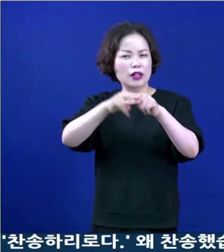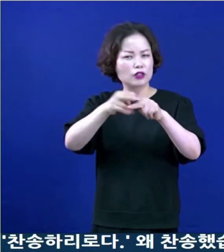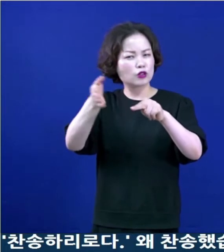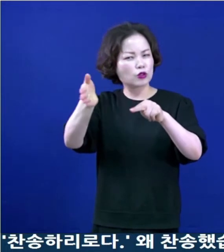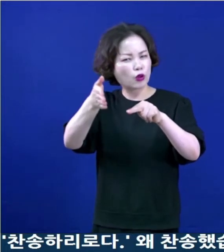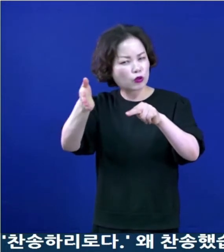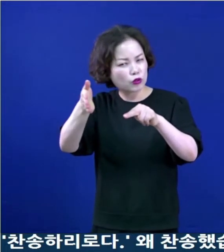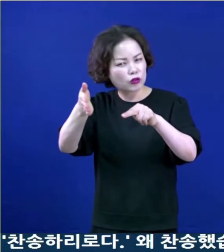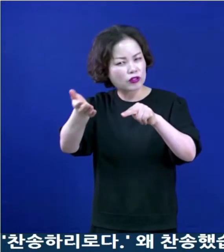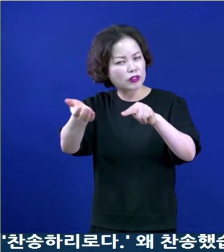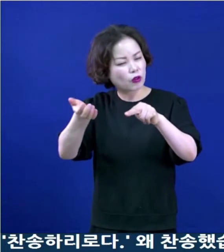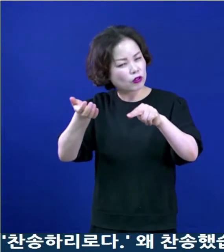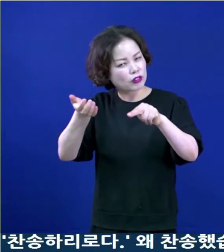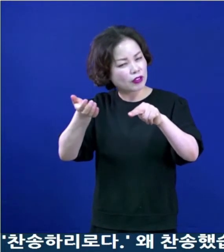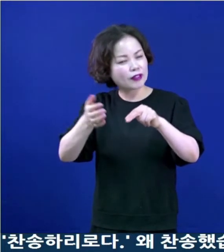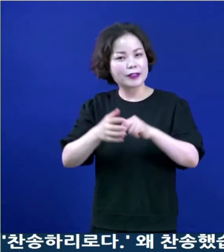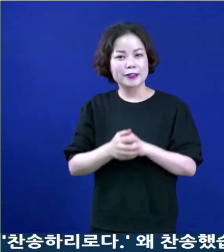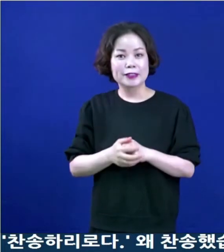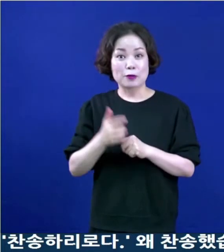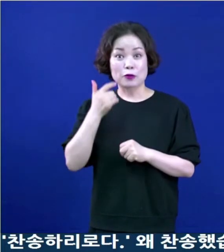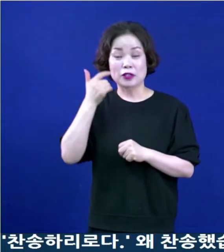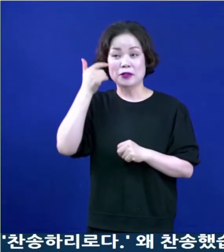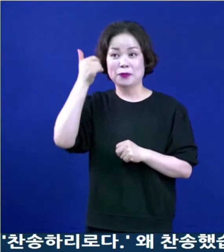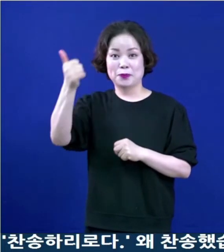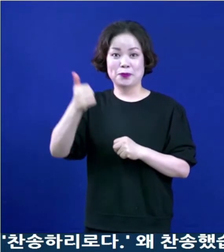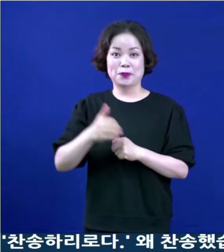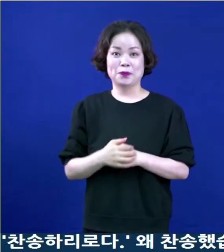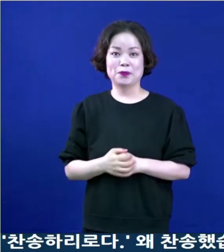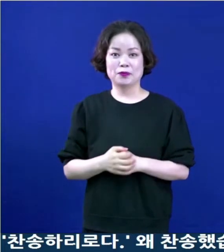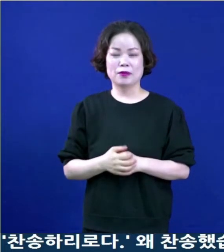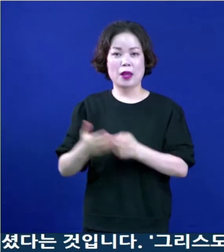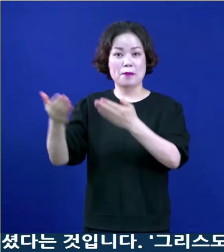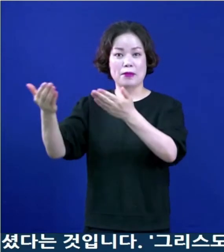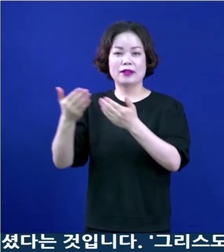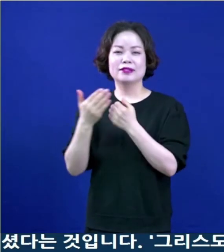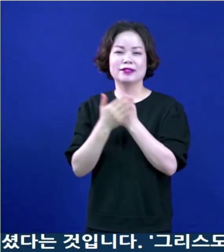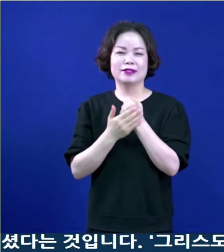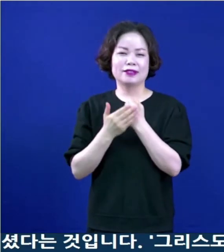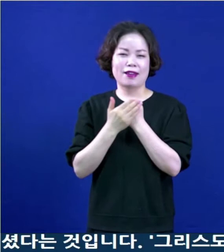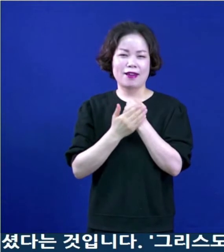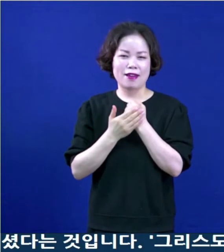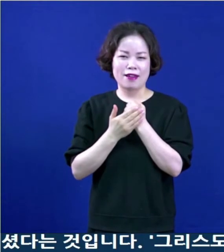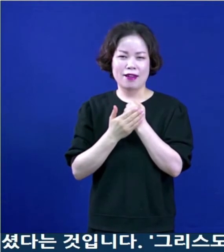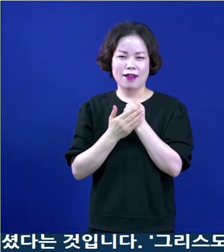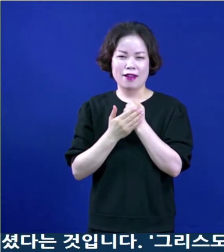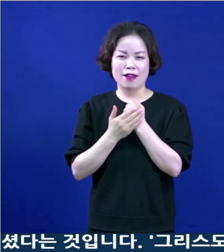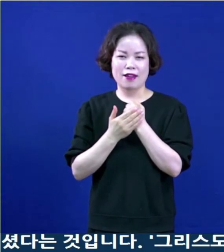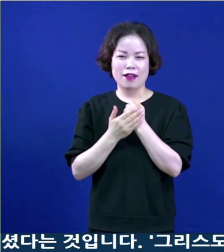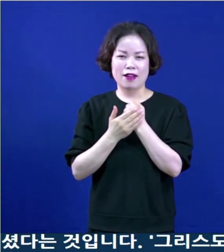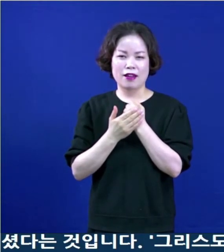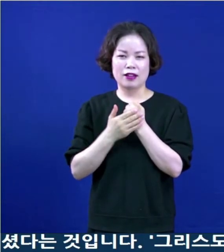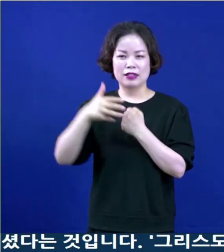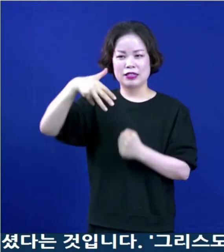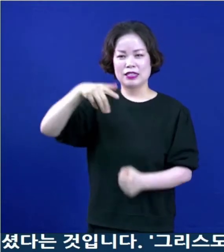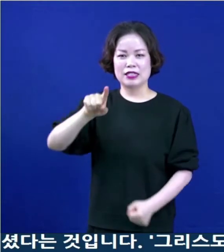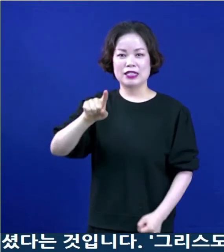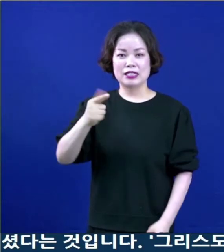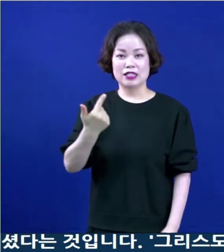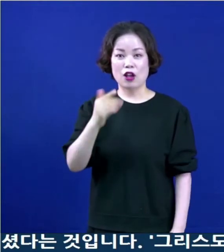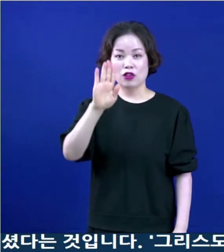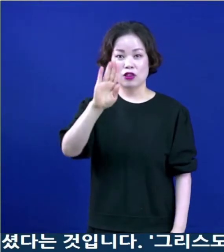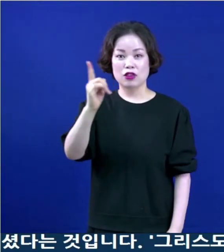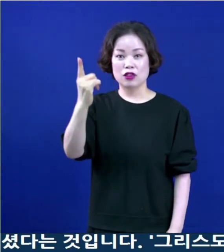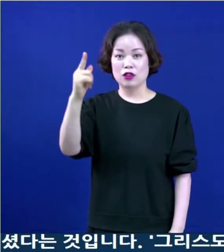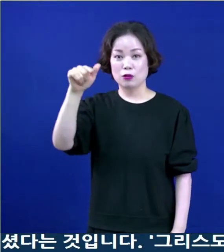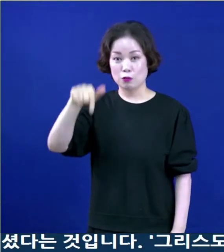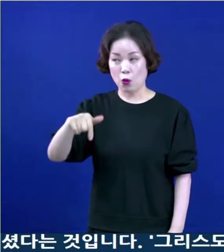부임하기 전이었는데 그때 받은 은혜 가운데 천복이라는 것을